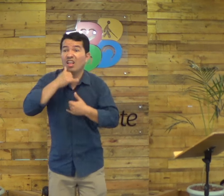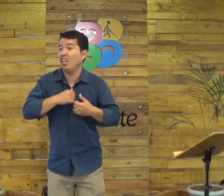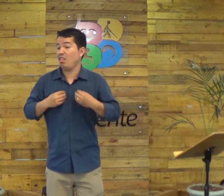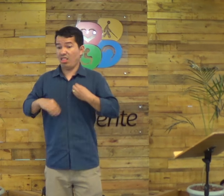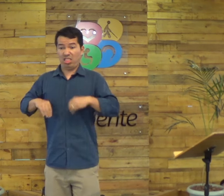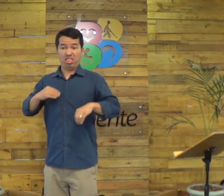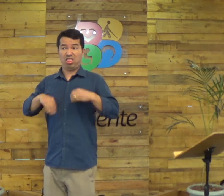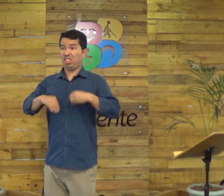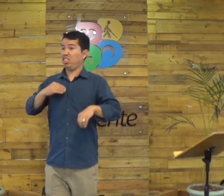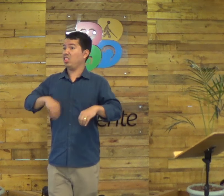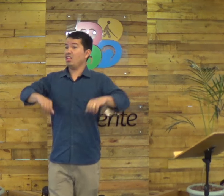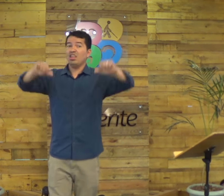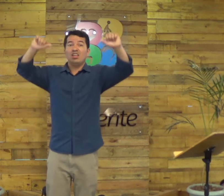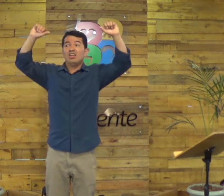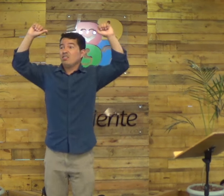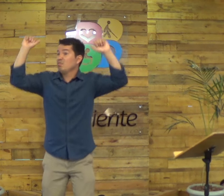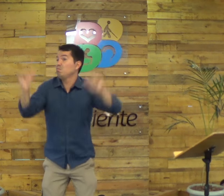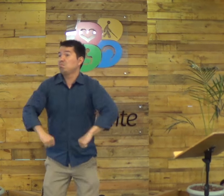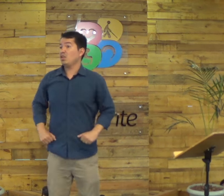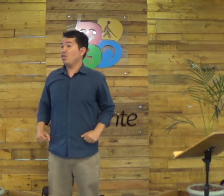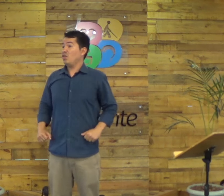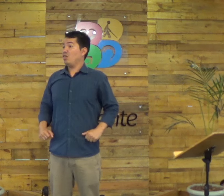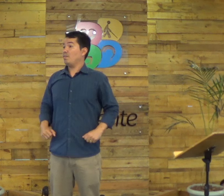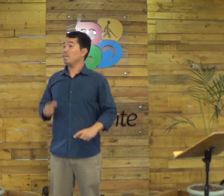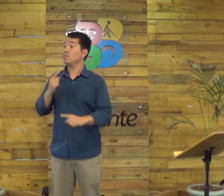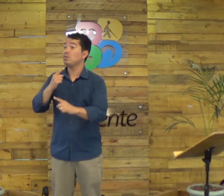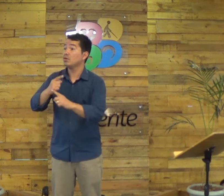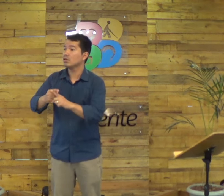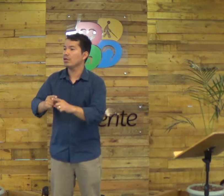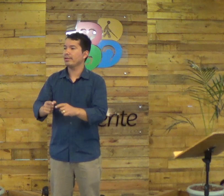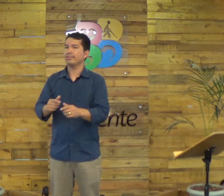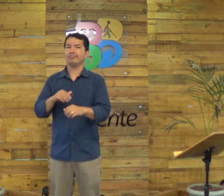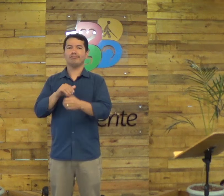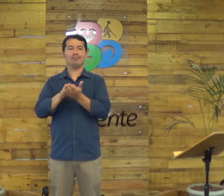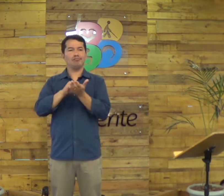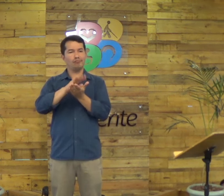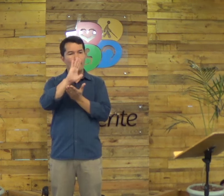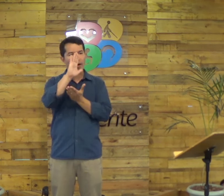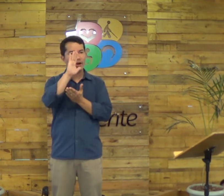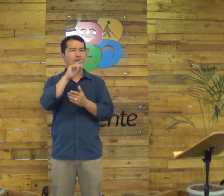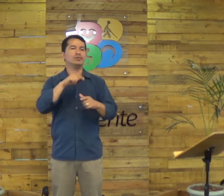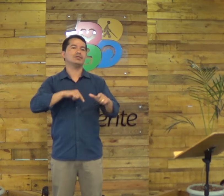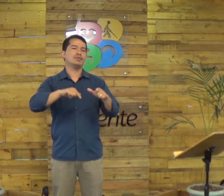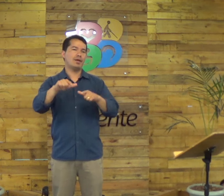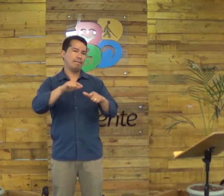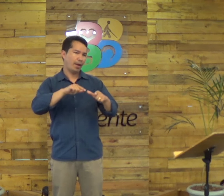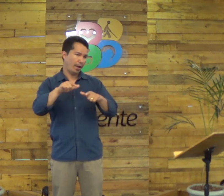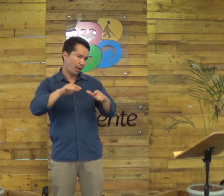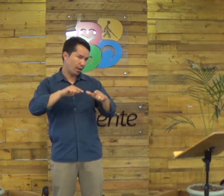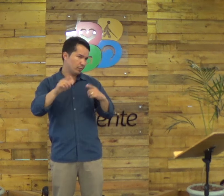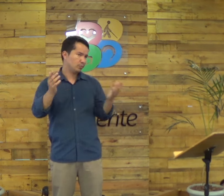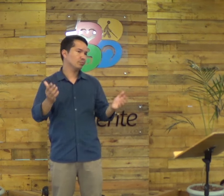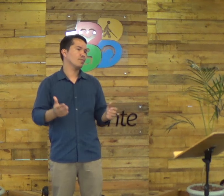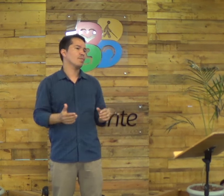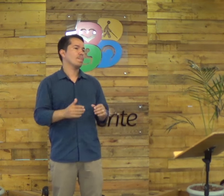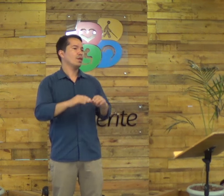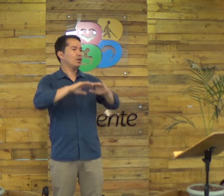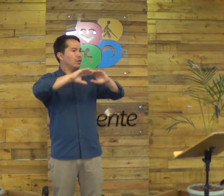desanimadas, sabe, como que elas, me sentem muito negativo, porque ou foi indiretida do trabalho, né,